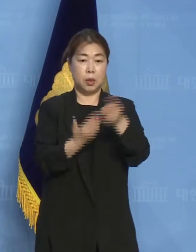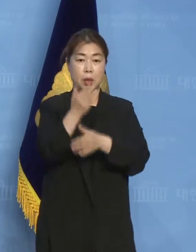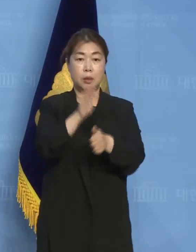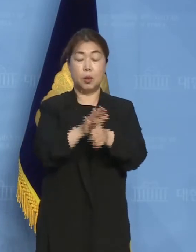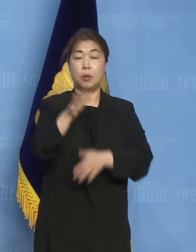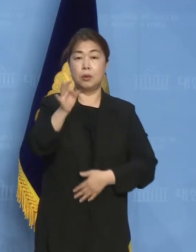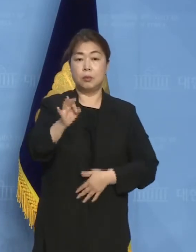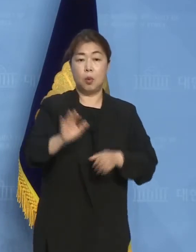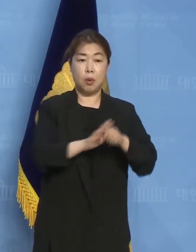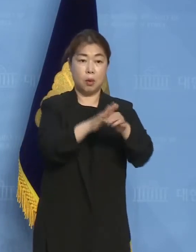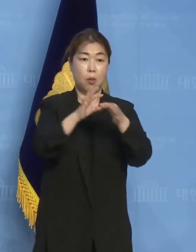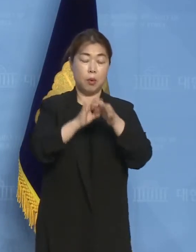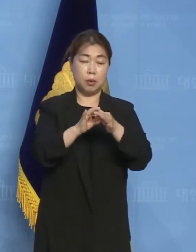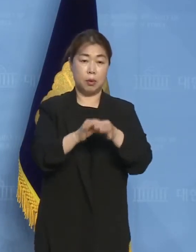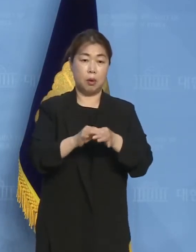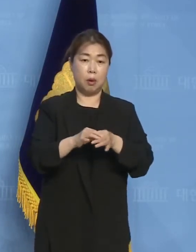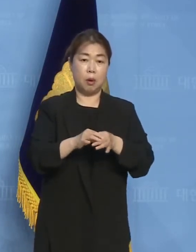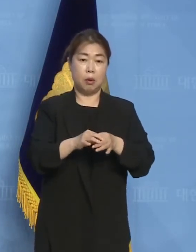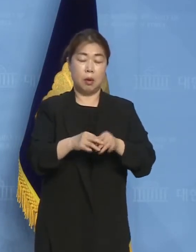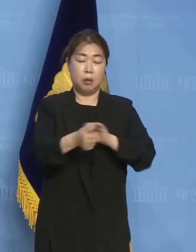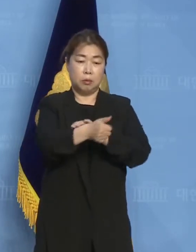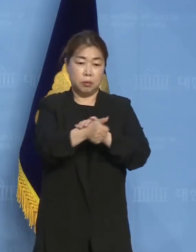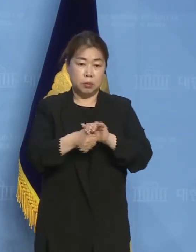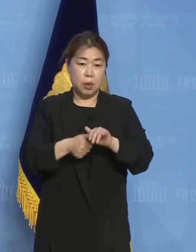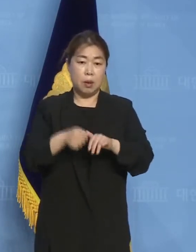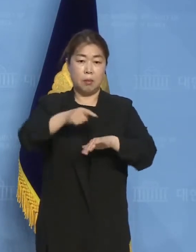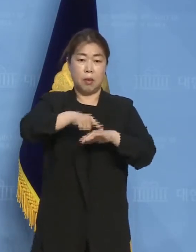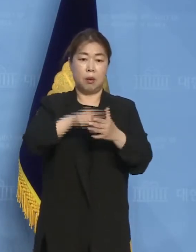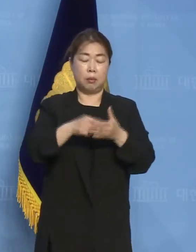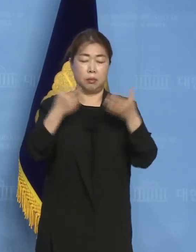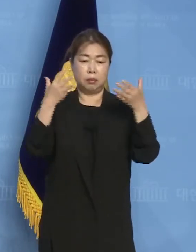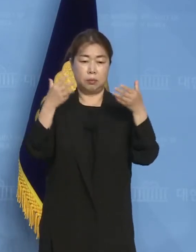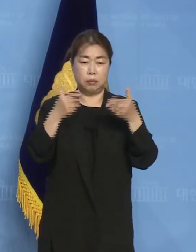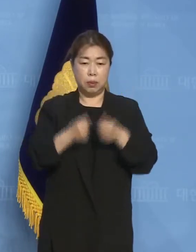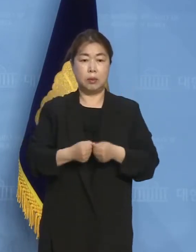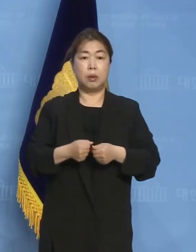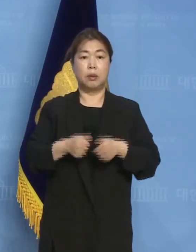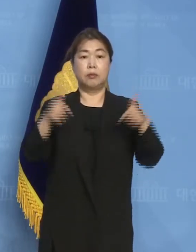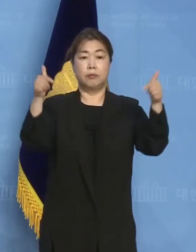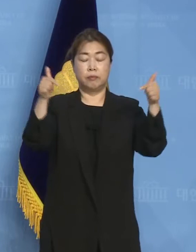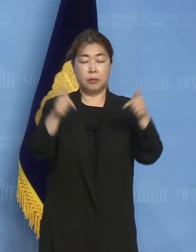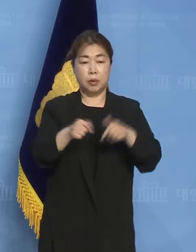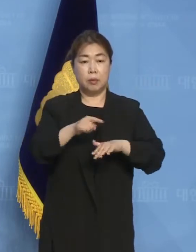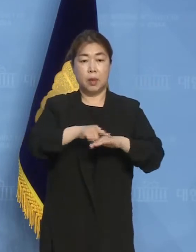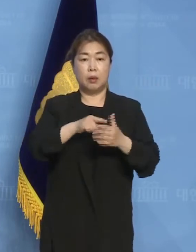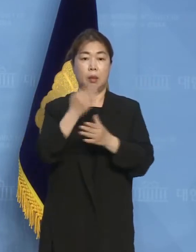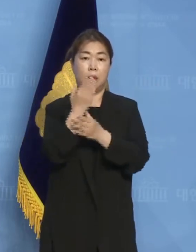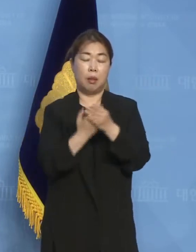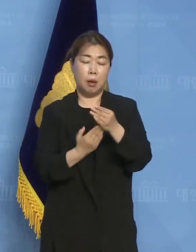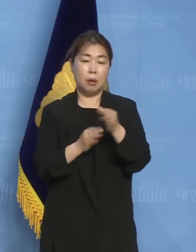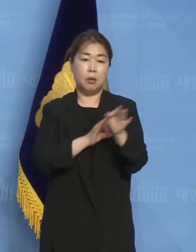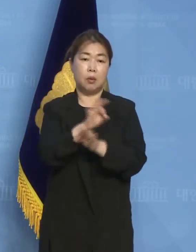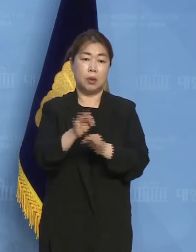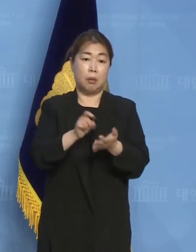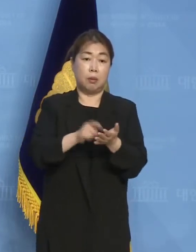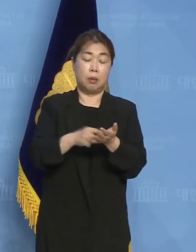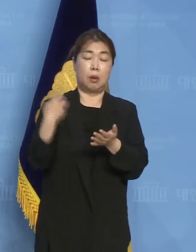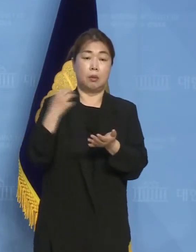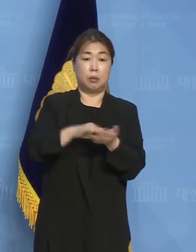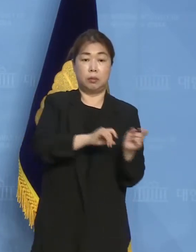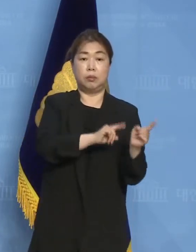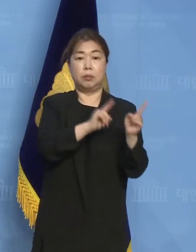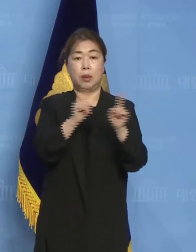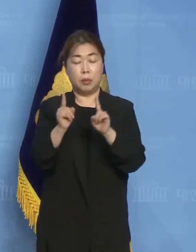긴급재난지원금은 코로나19로 인해 위축되었던 소비심리를 회복시키고 경제활동을 촉진시켰습니다. 2,